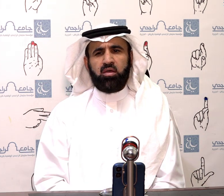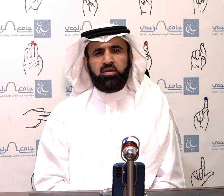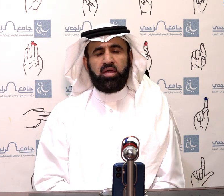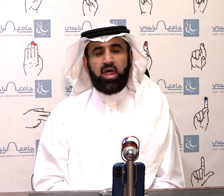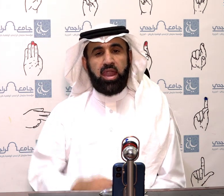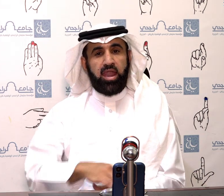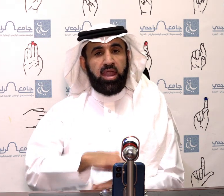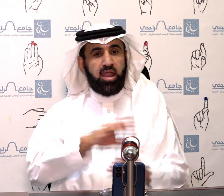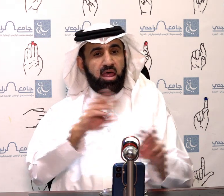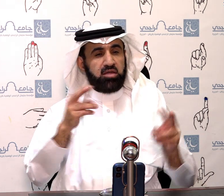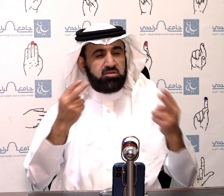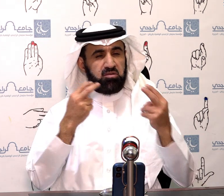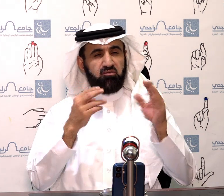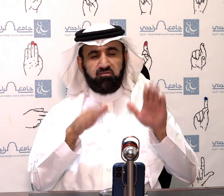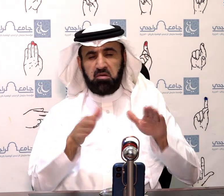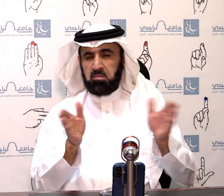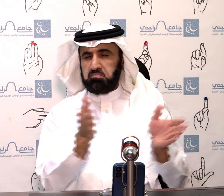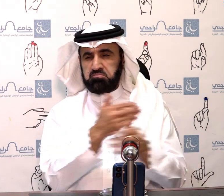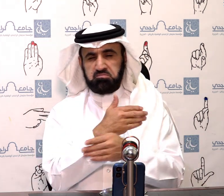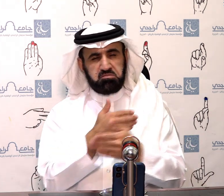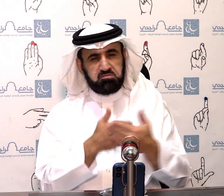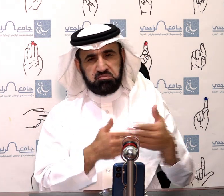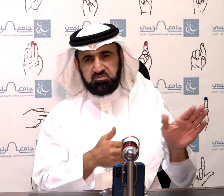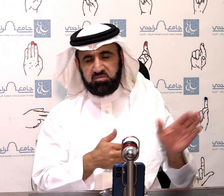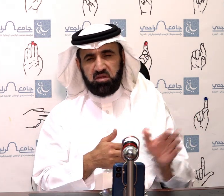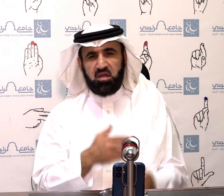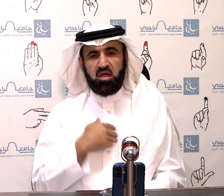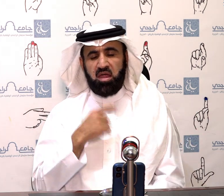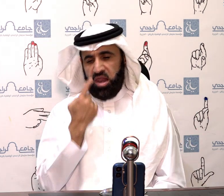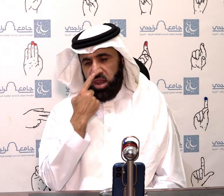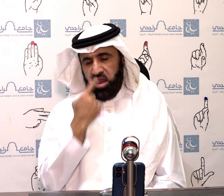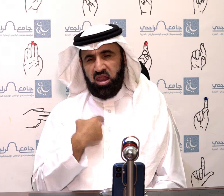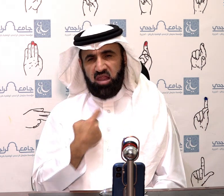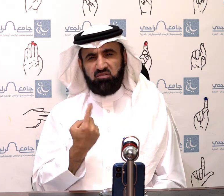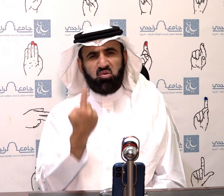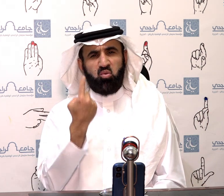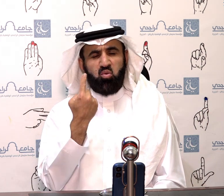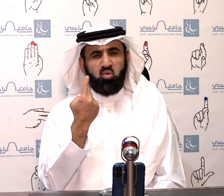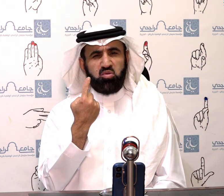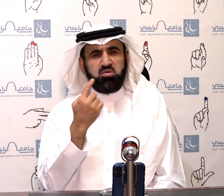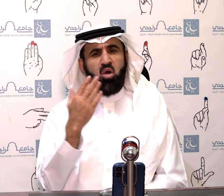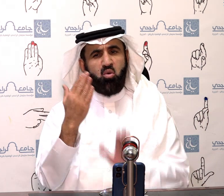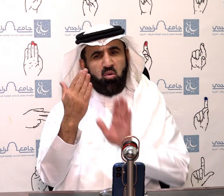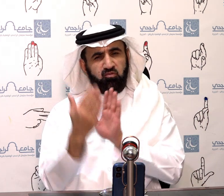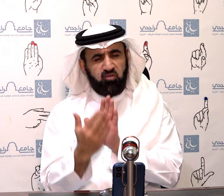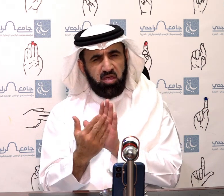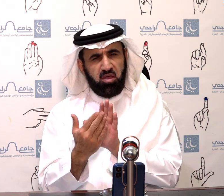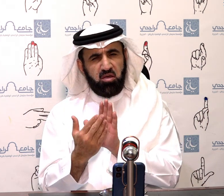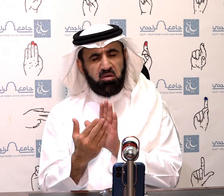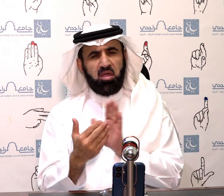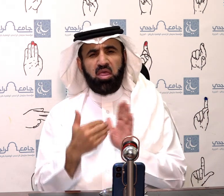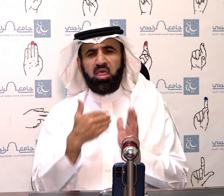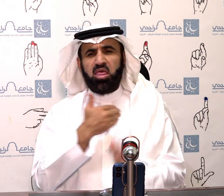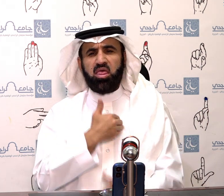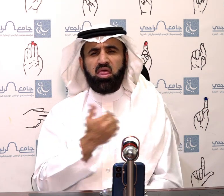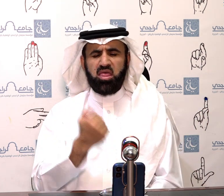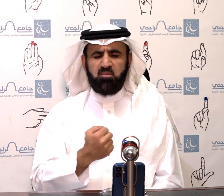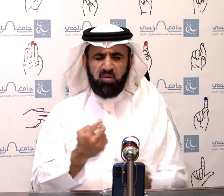لا يرونك، إذا كنت في خلوة أو أمام أحد فتقواك لله عز وجل هي